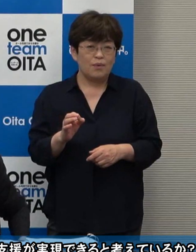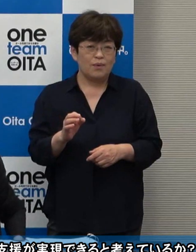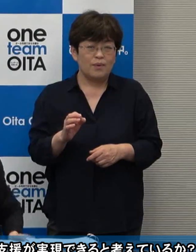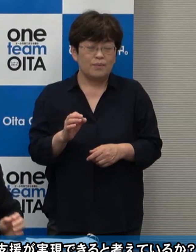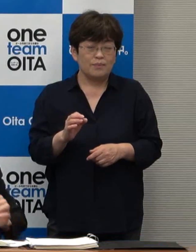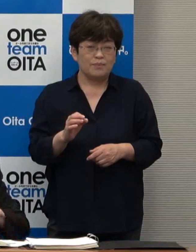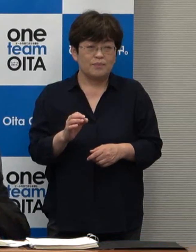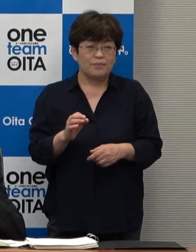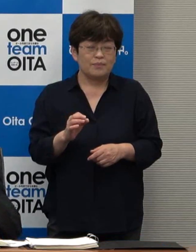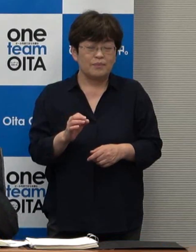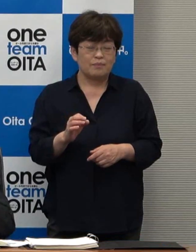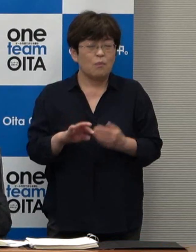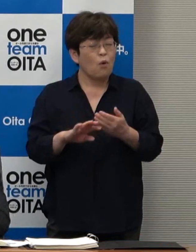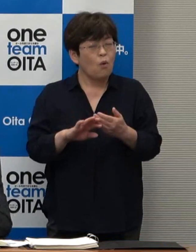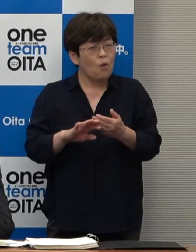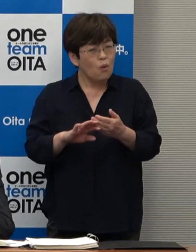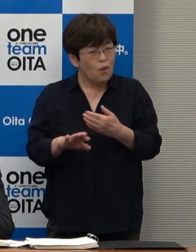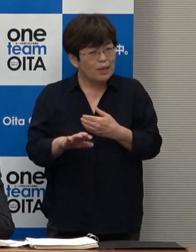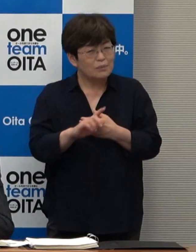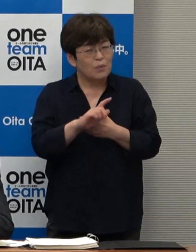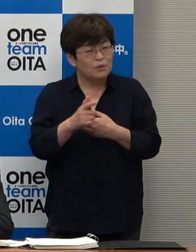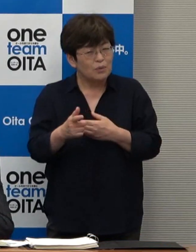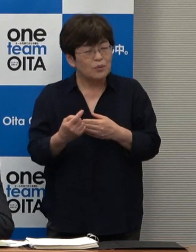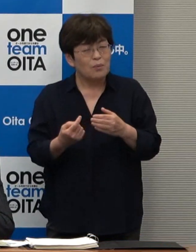てくると私は思ってます。